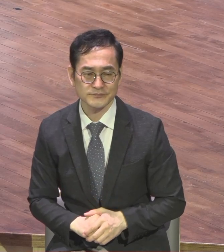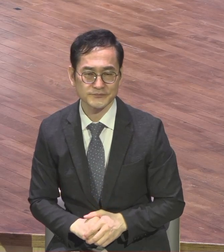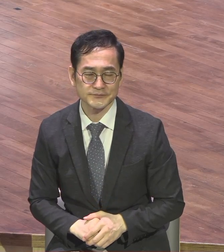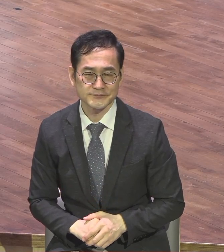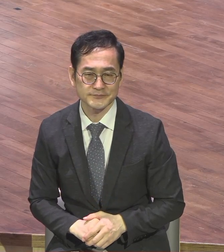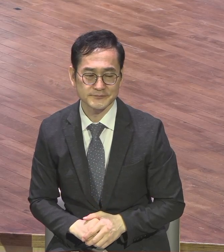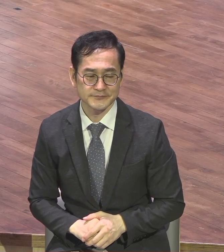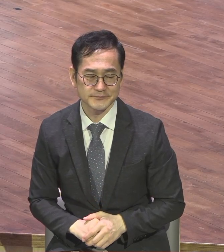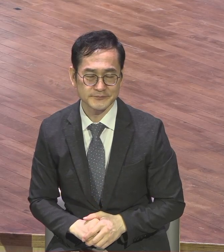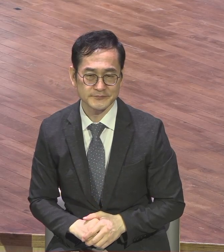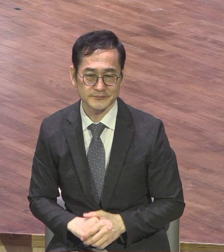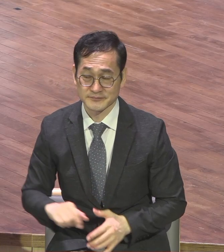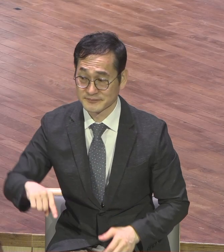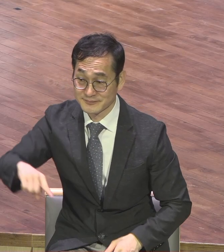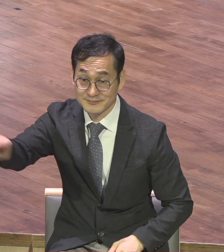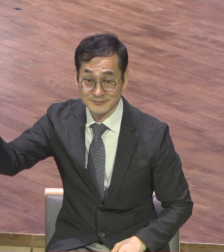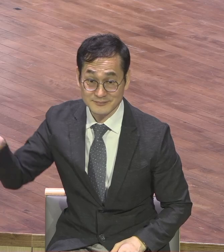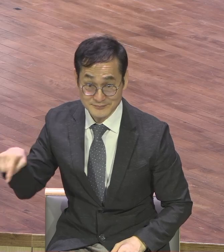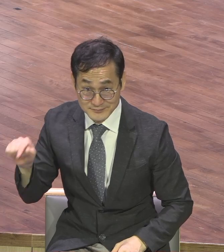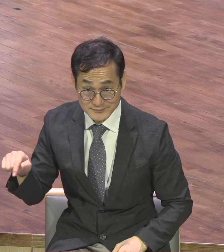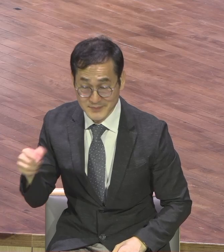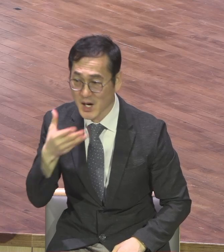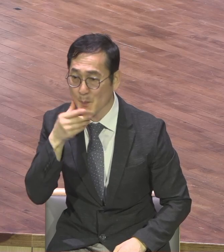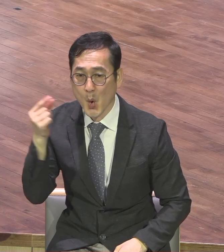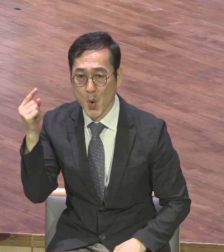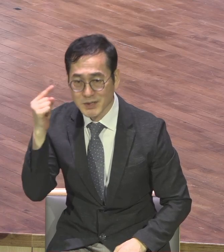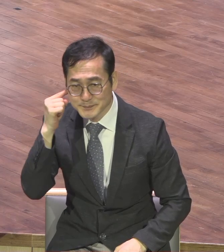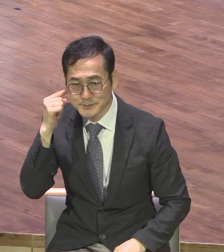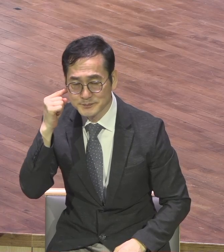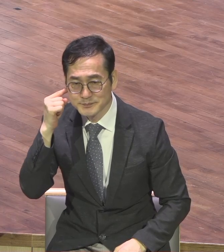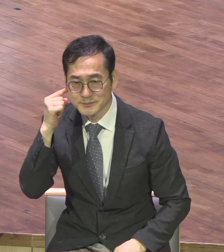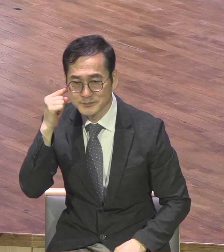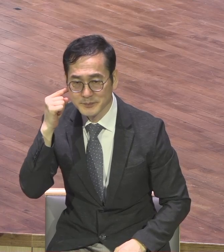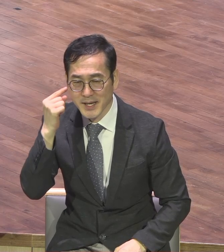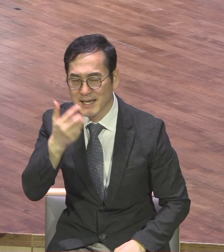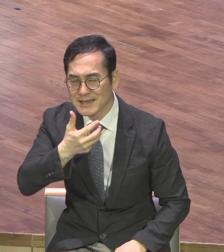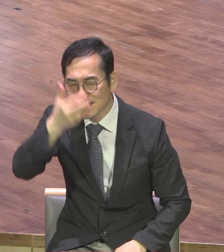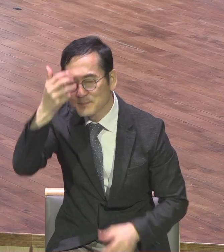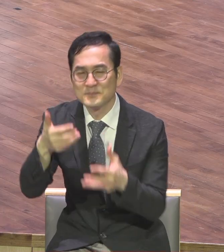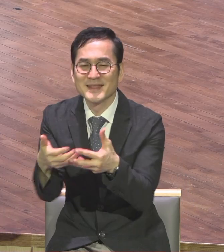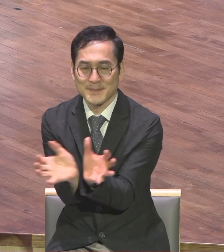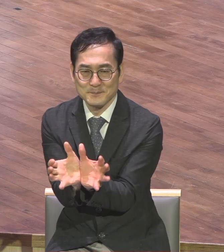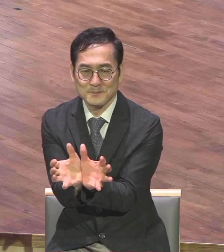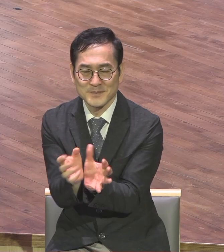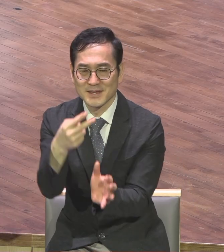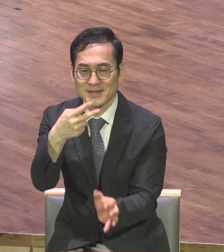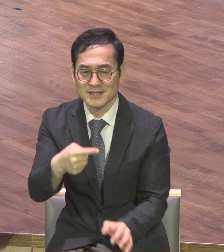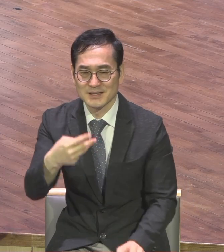자, 이들이 바로 복음 전파의 드림팀이었어요.